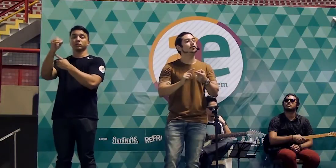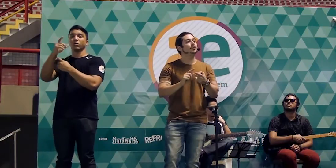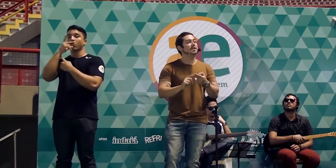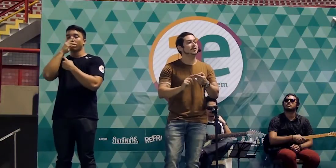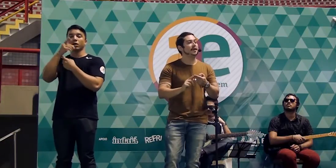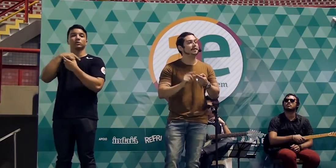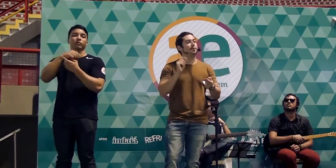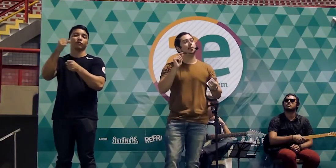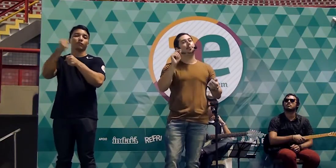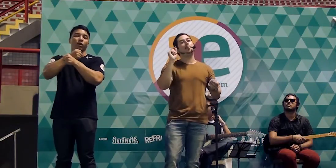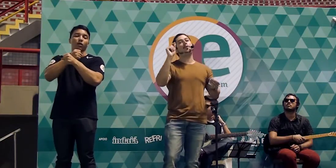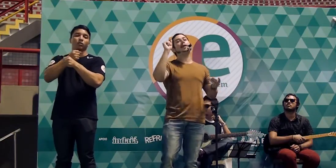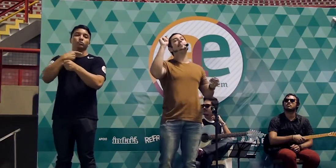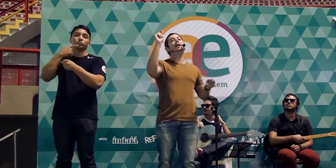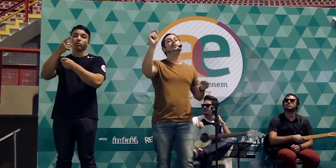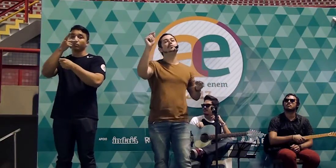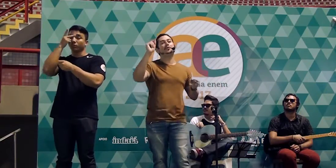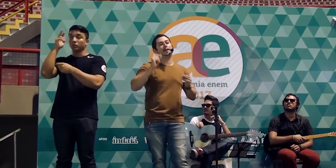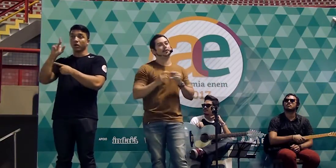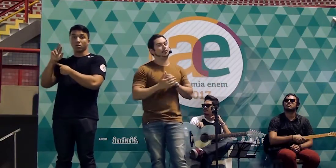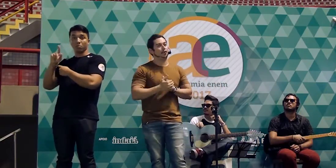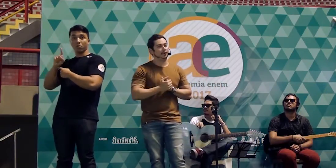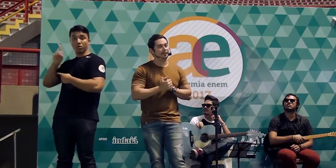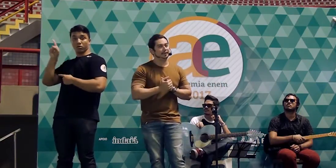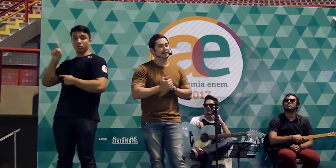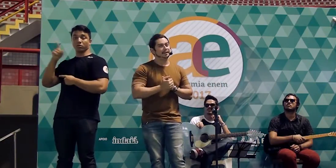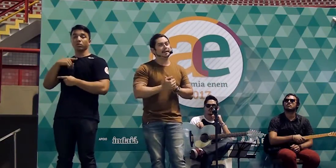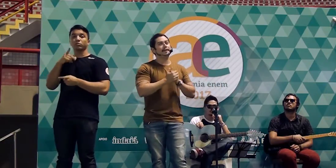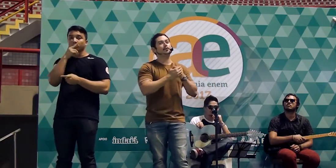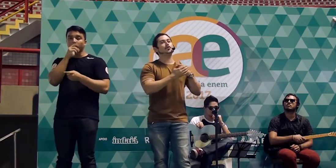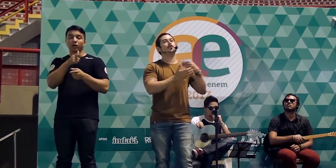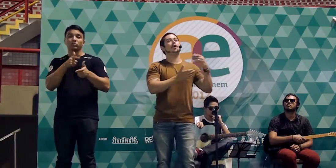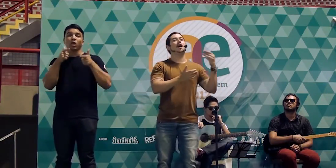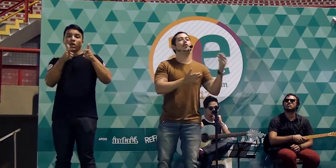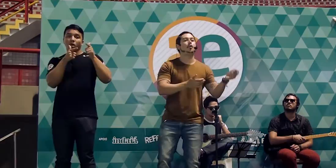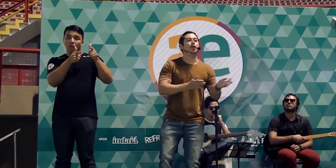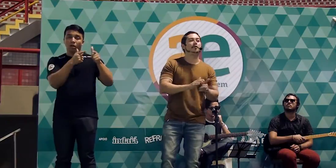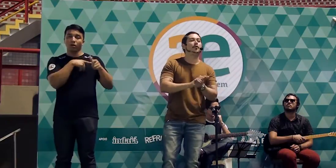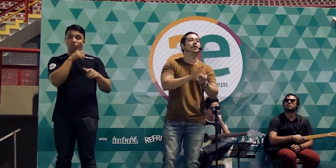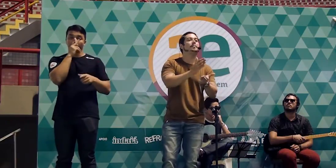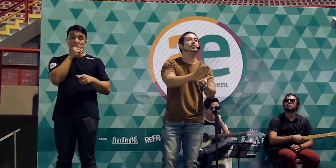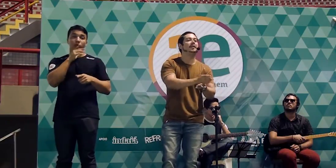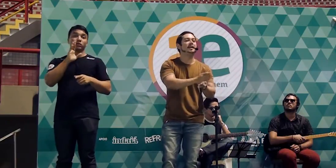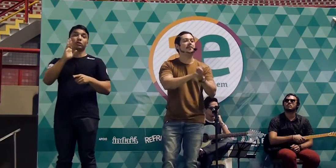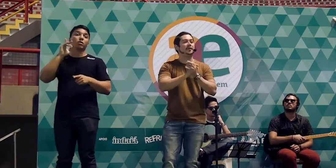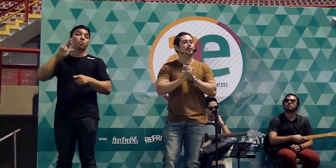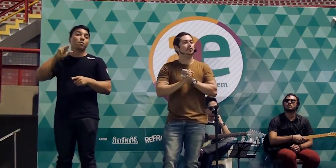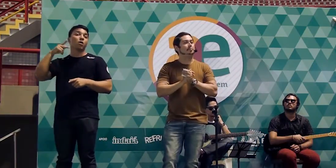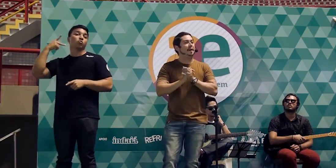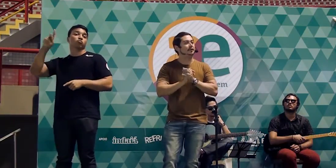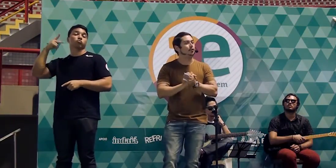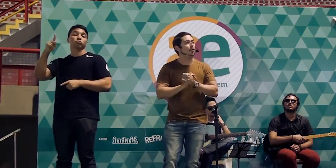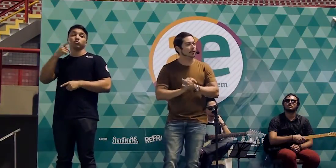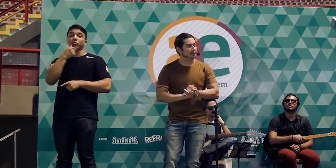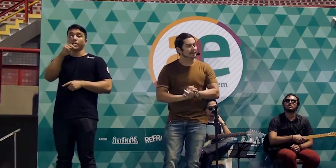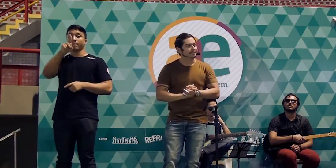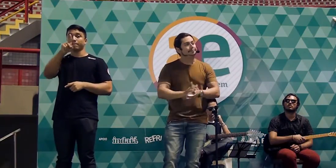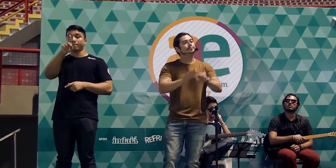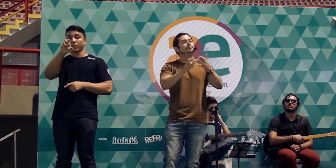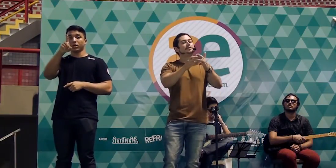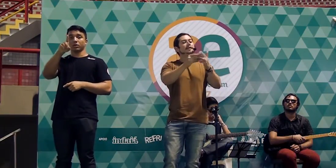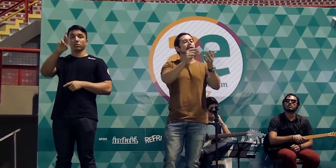fantasmas, denúncias feitas pelo próprio irmão do Fernando Collor. Quem denunciou ao Collor foi o irmão dele, o Pedro